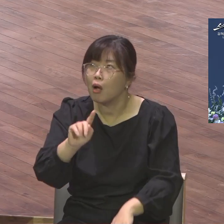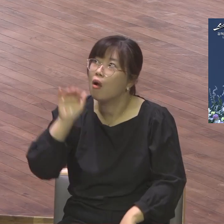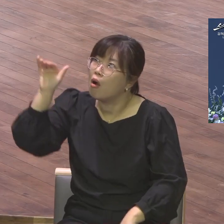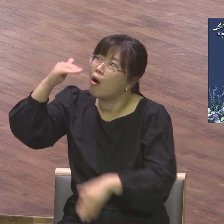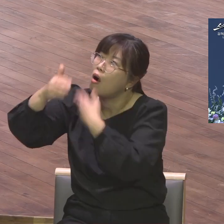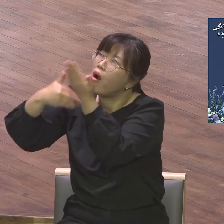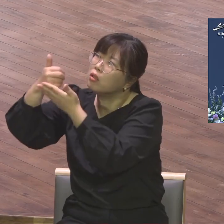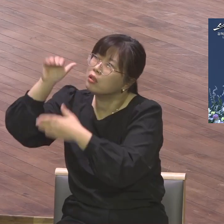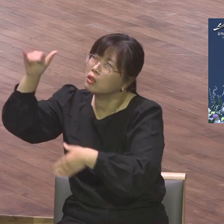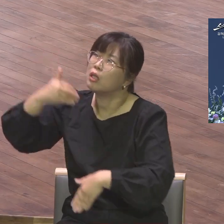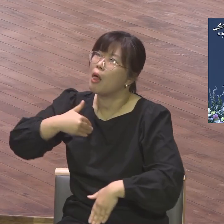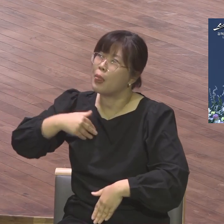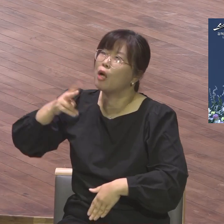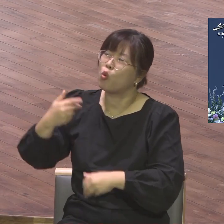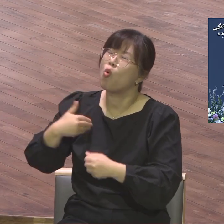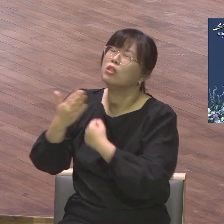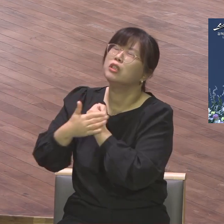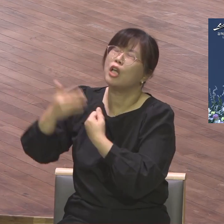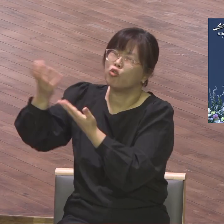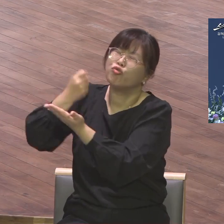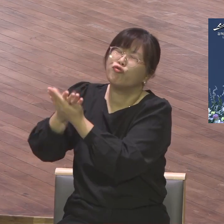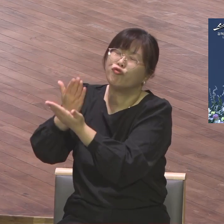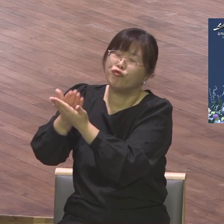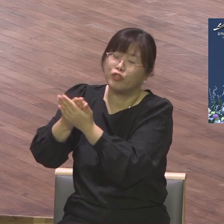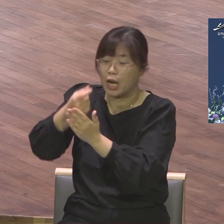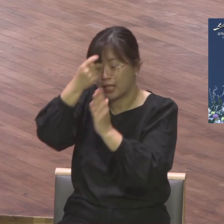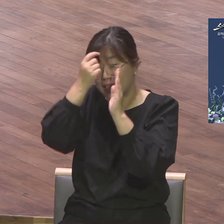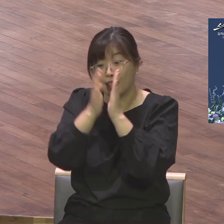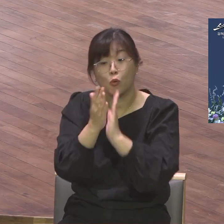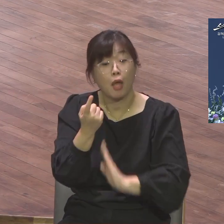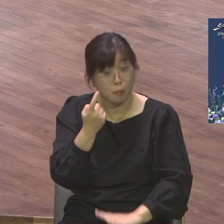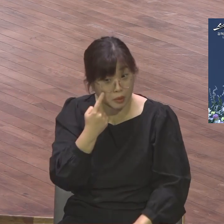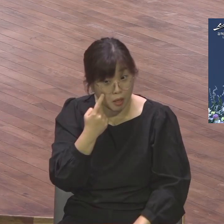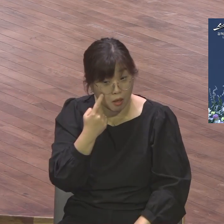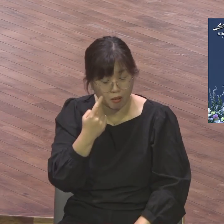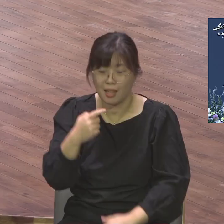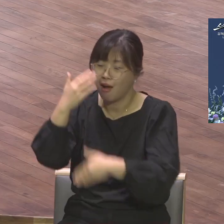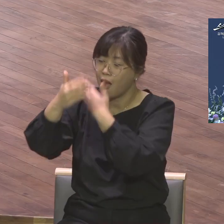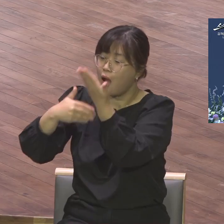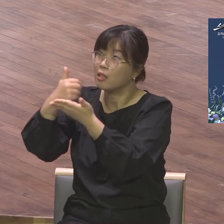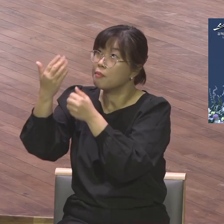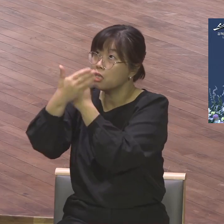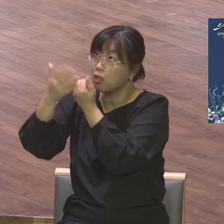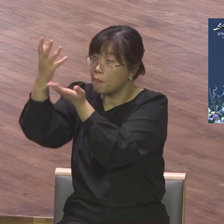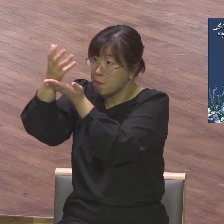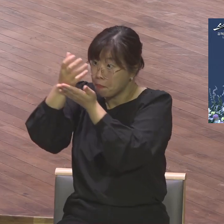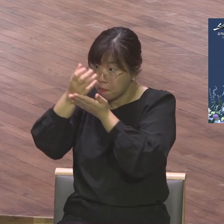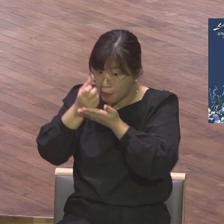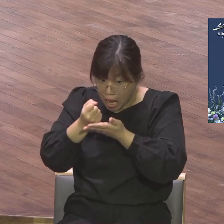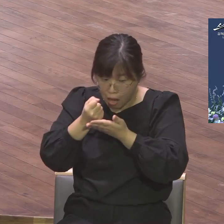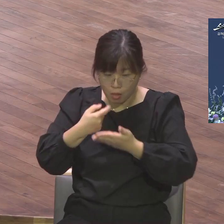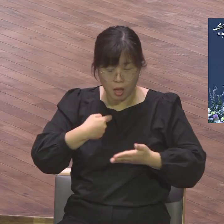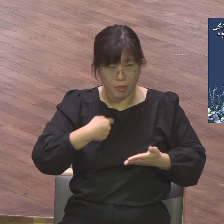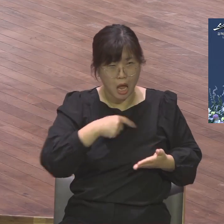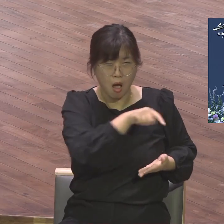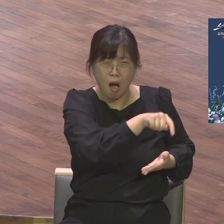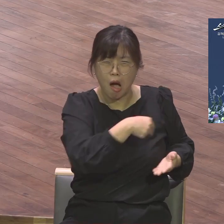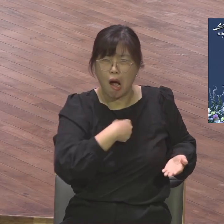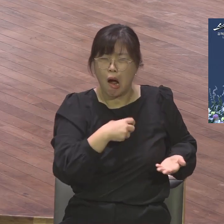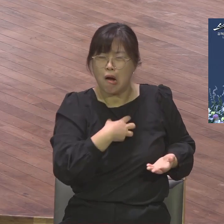주의 은혜가 내게 이 밤 끝납니다. 얽히고 설킨 모든 문제, 억울한 것, 상처 다